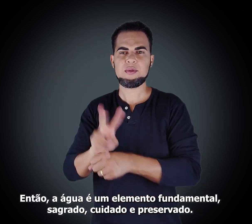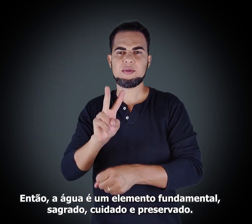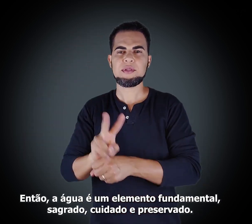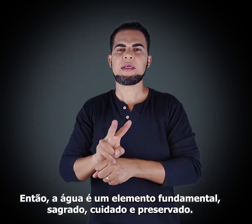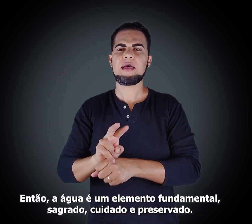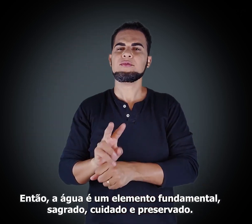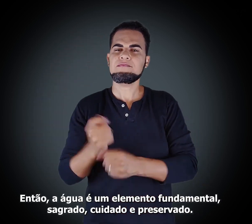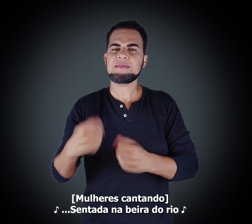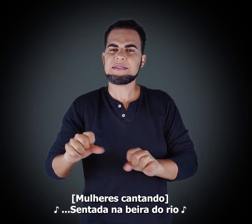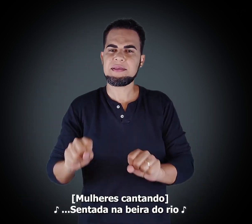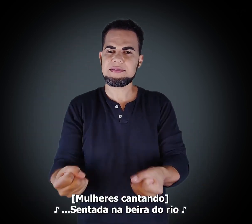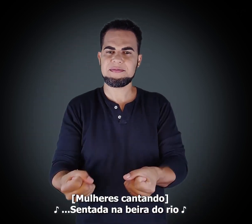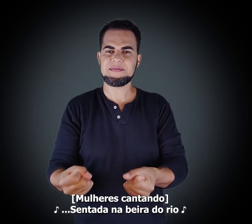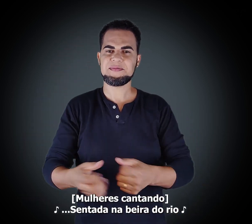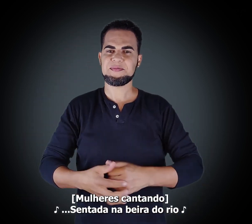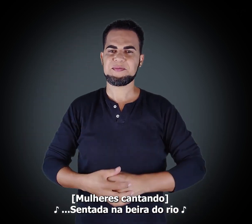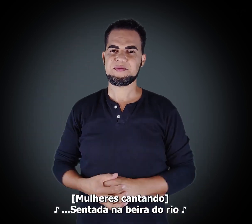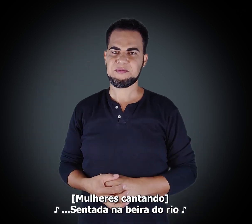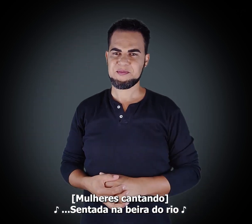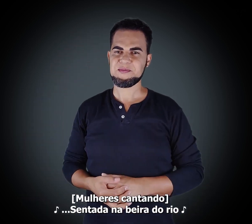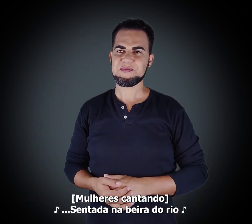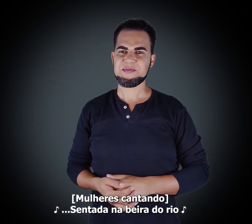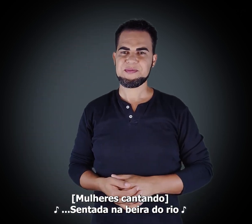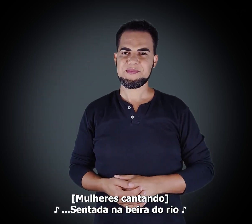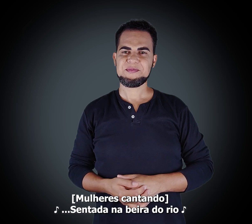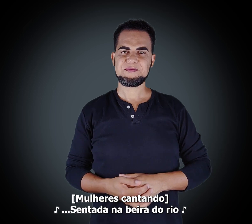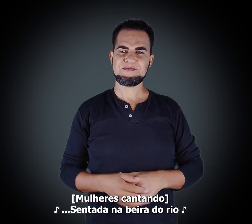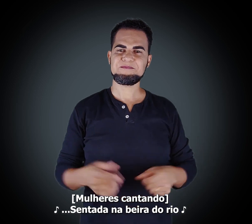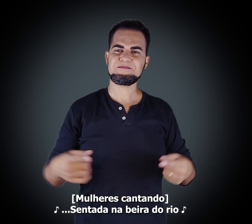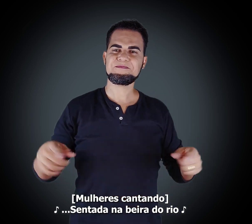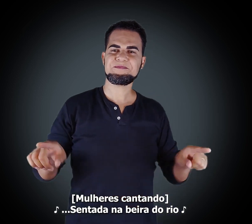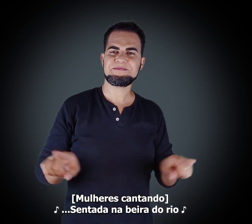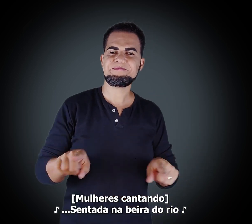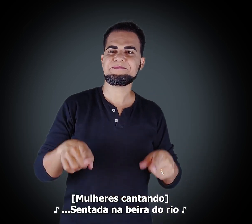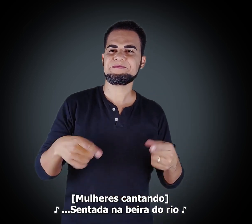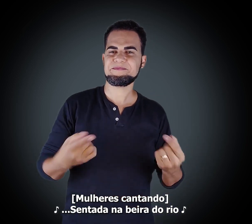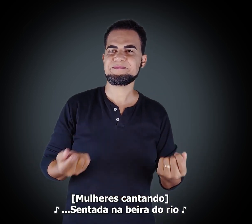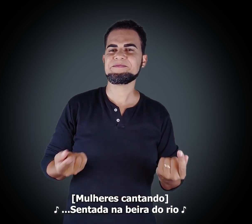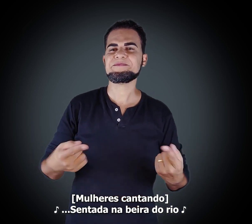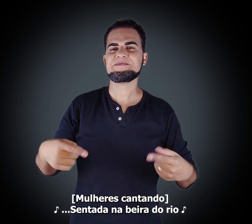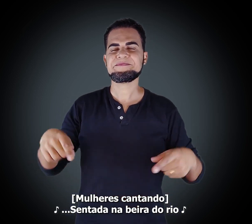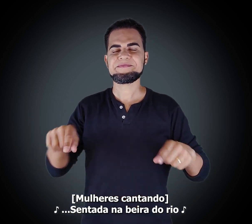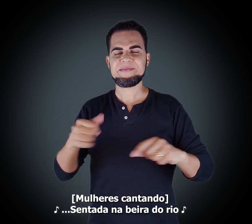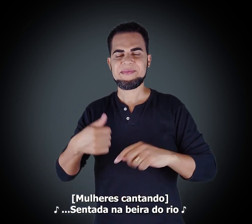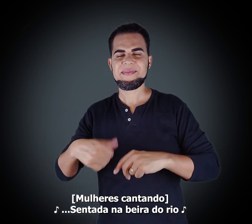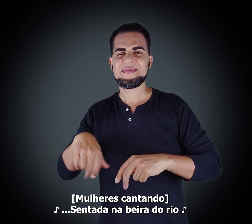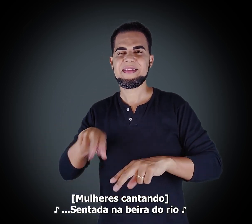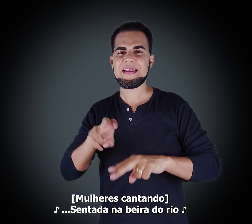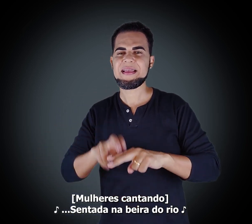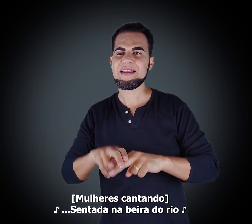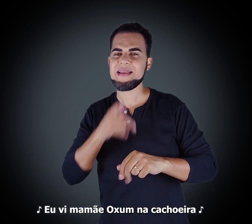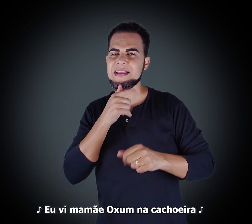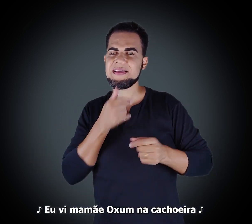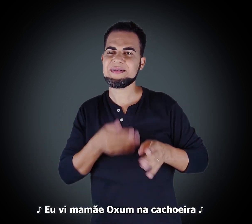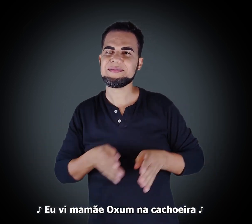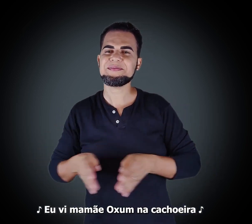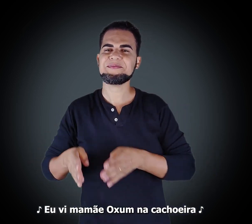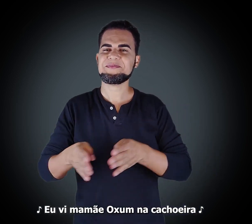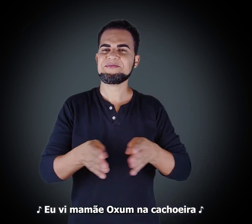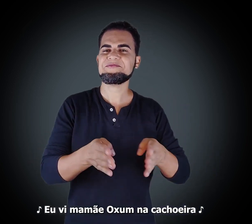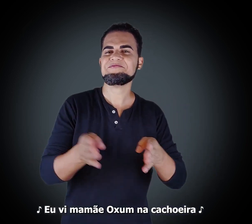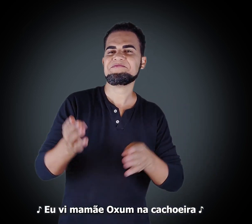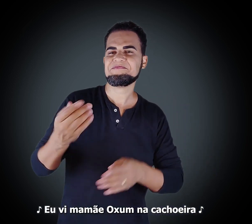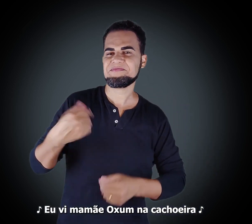e preservado. Sentada na beira do rio, eu